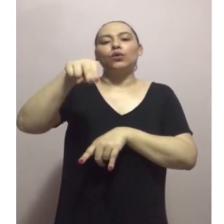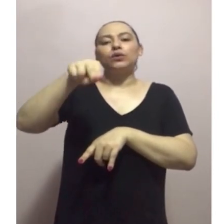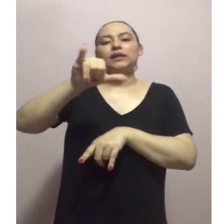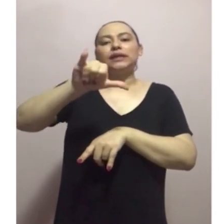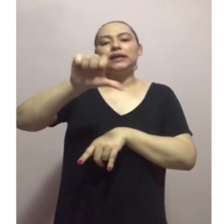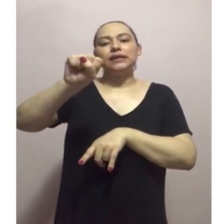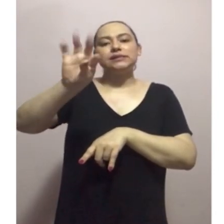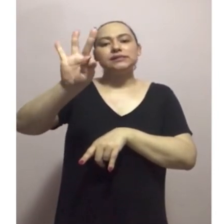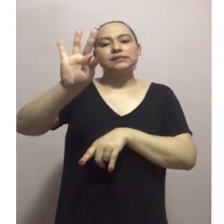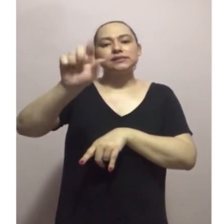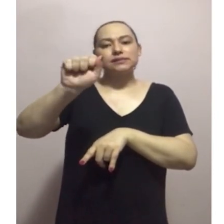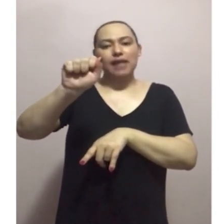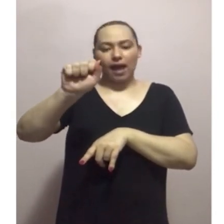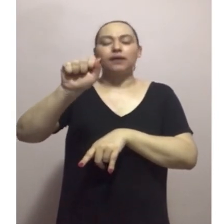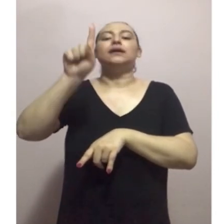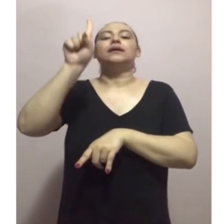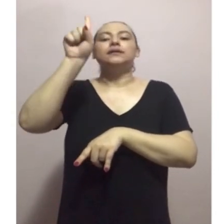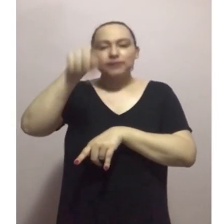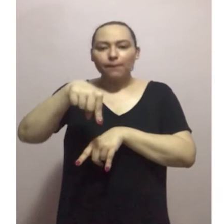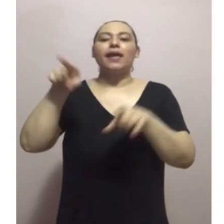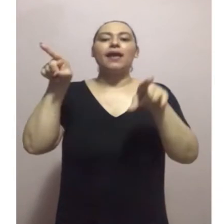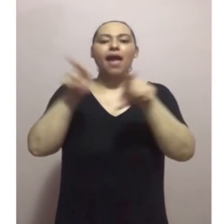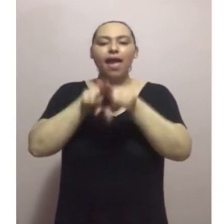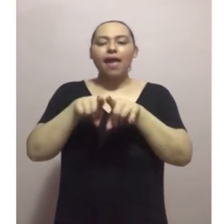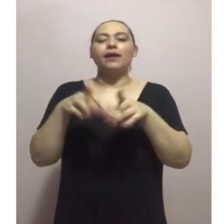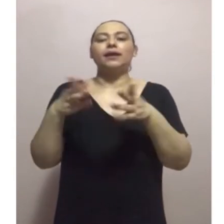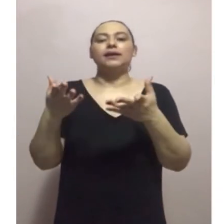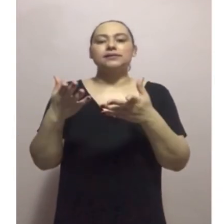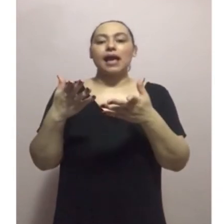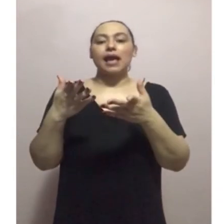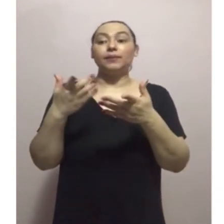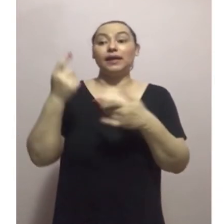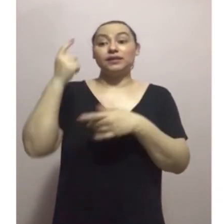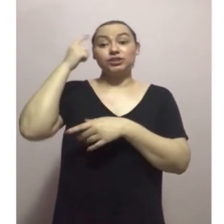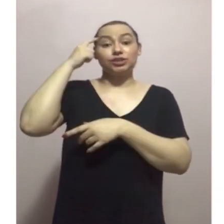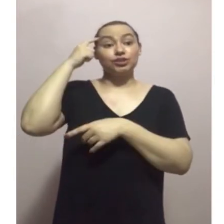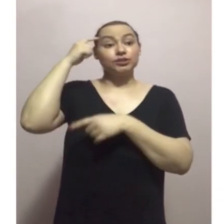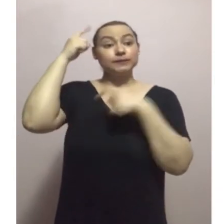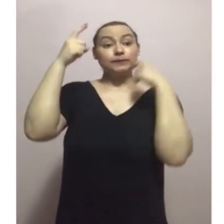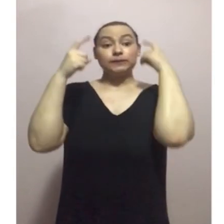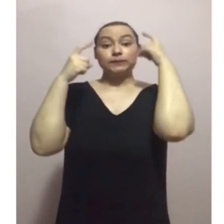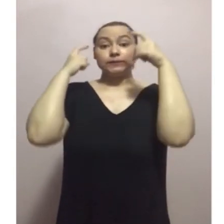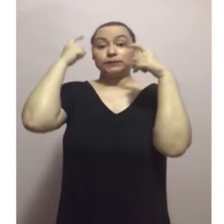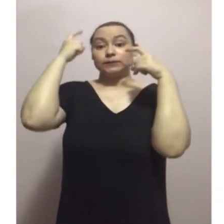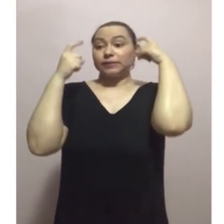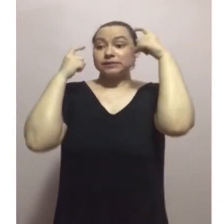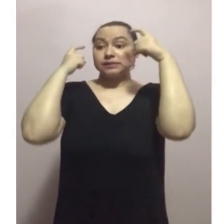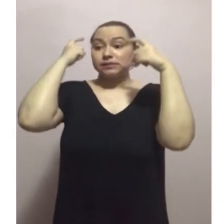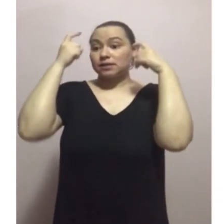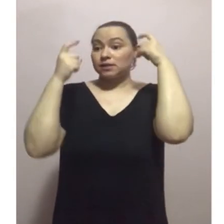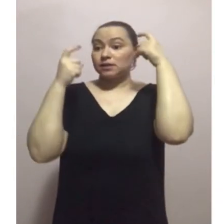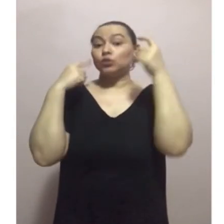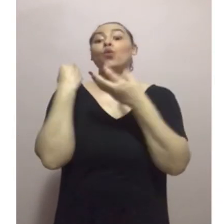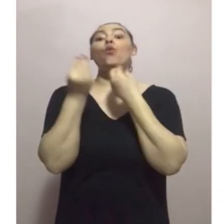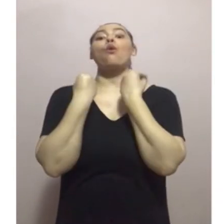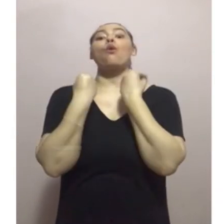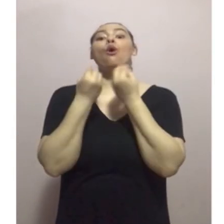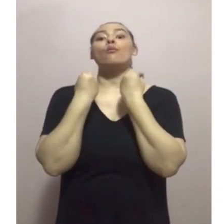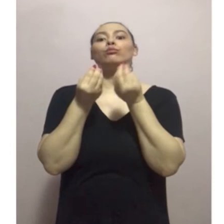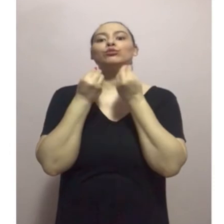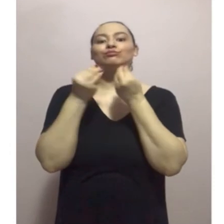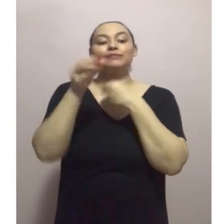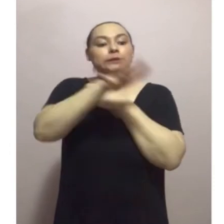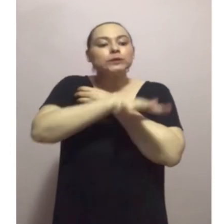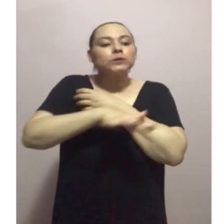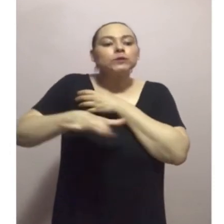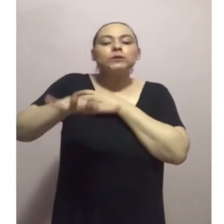da Yara, e foi isso, daí muita preocupação, né, com o ambiente que a gente